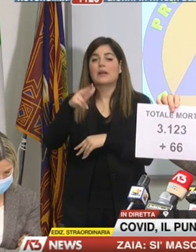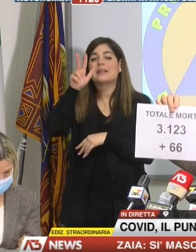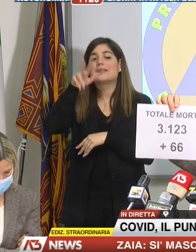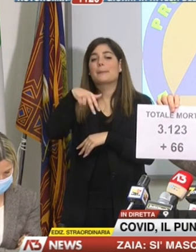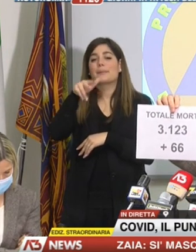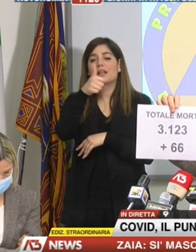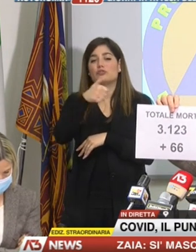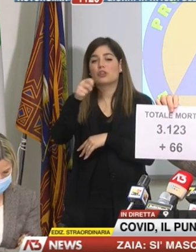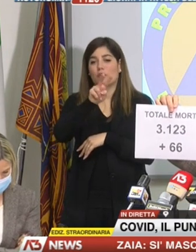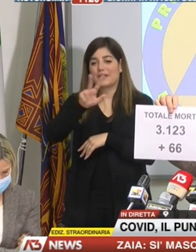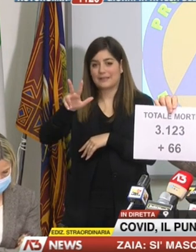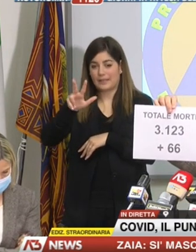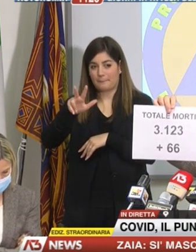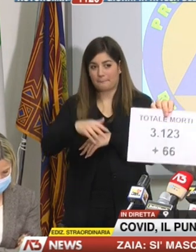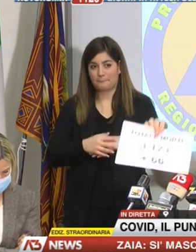3.123.